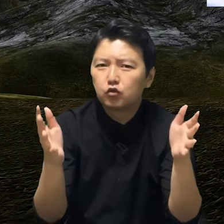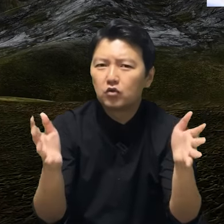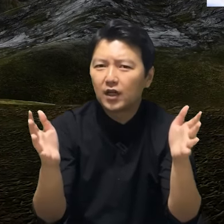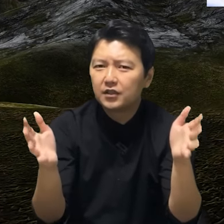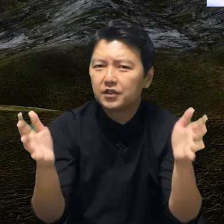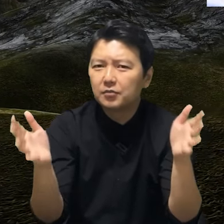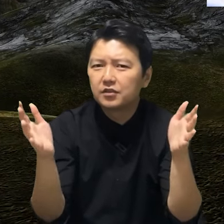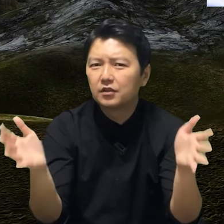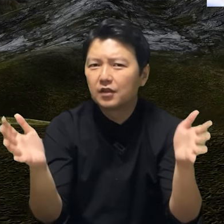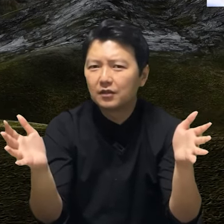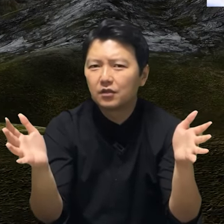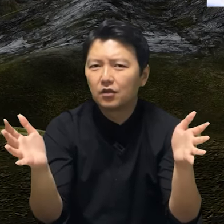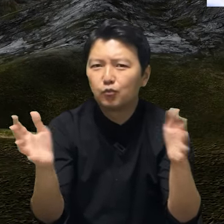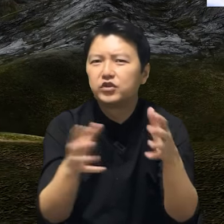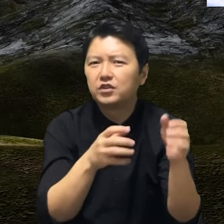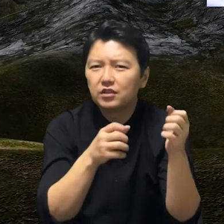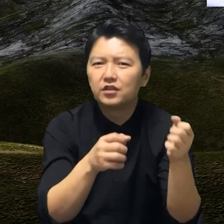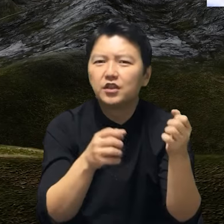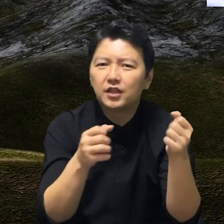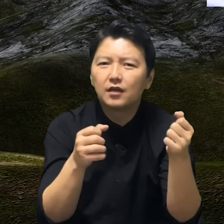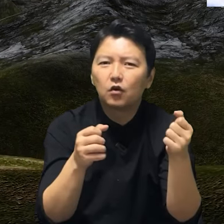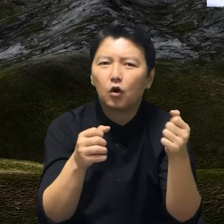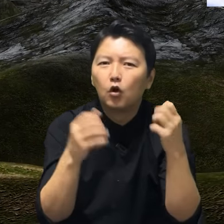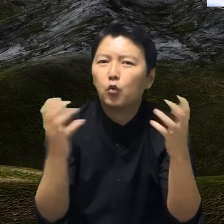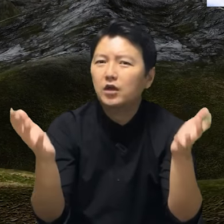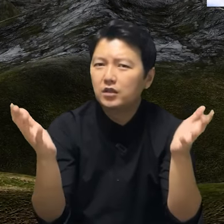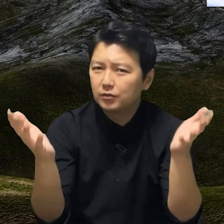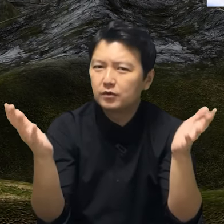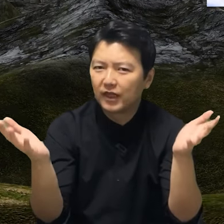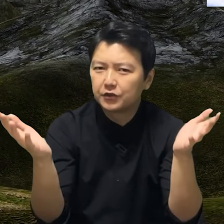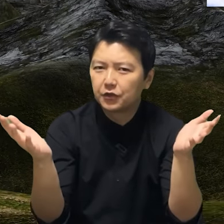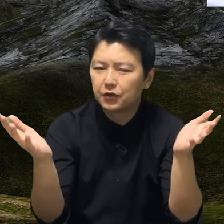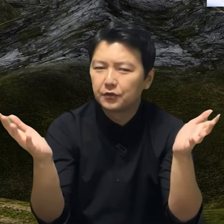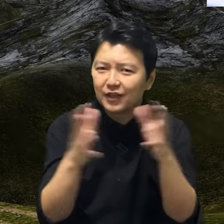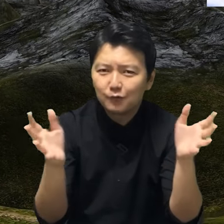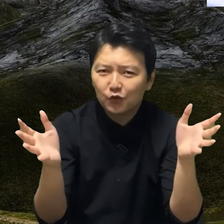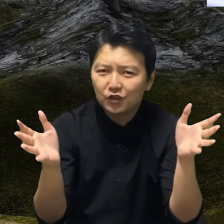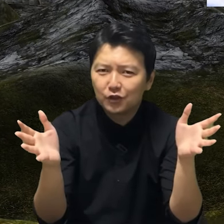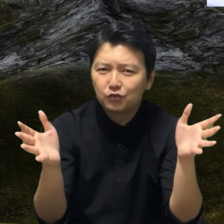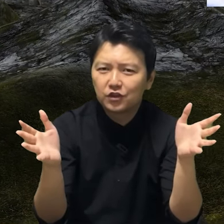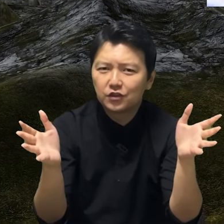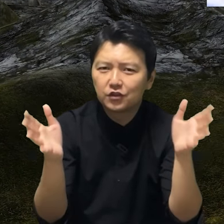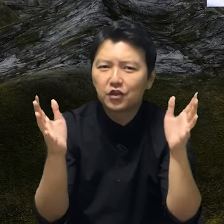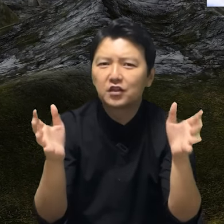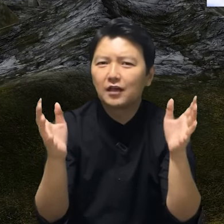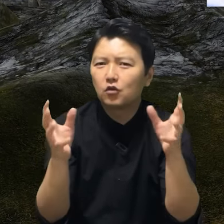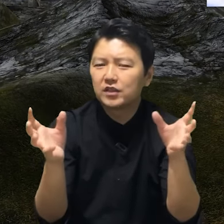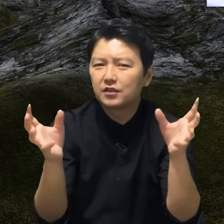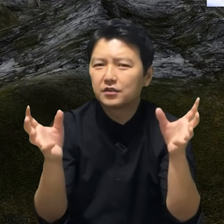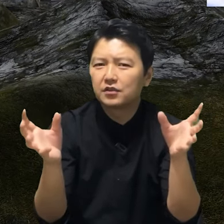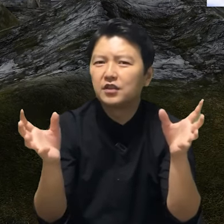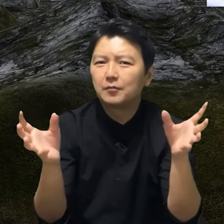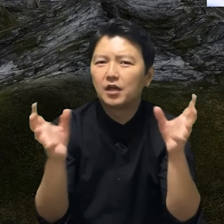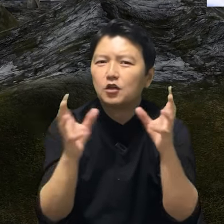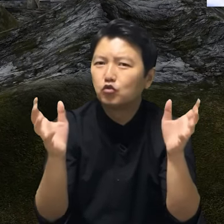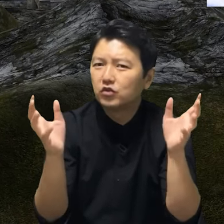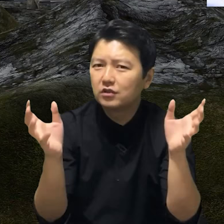국가 기업에 들어가서 부지런히 일하고 월급을 받죠. 짱보린이 부친은 석탄 공장에서 그나마 중층